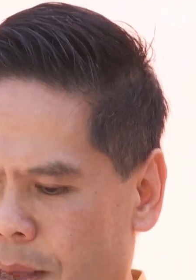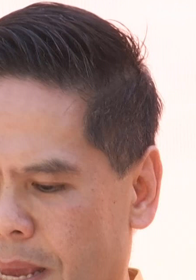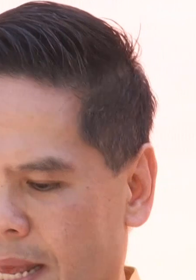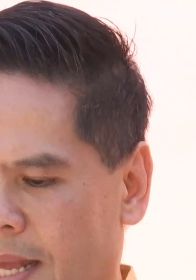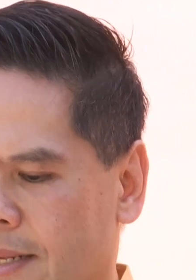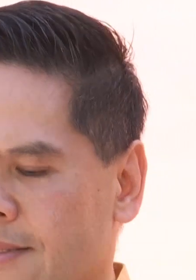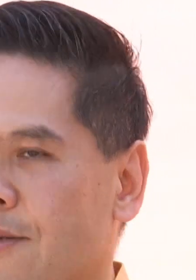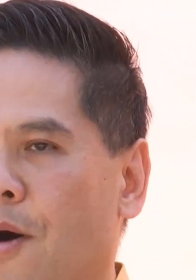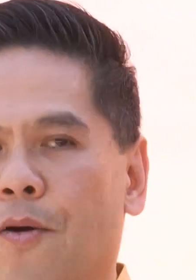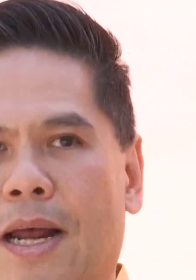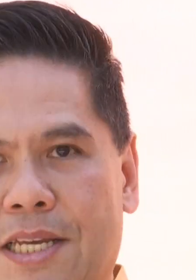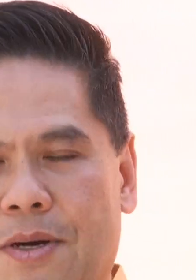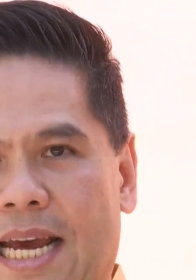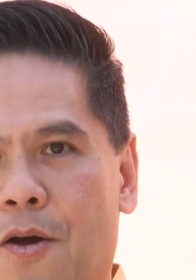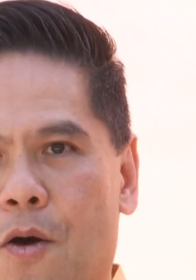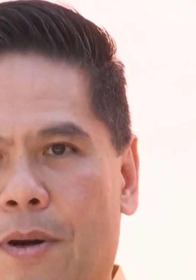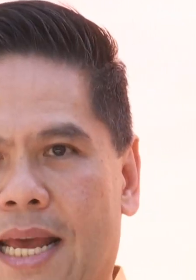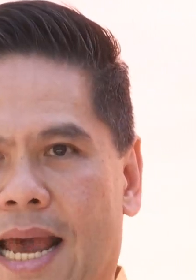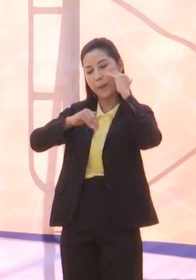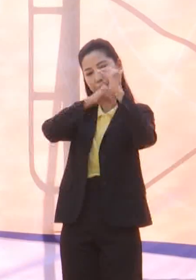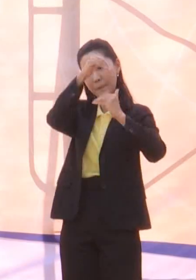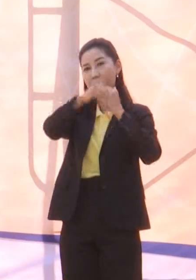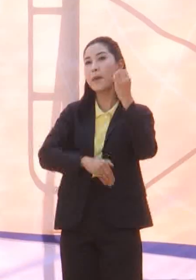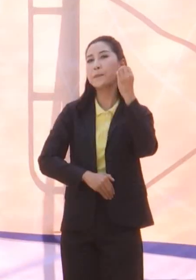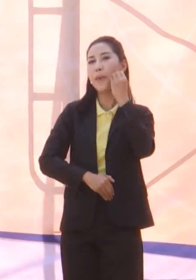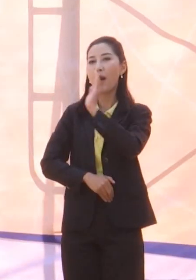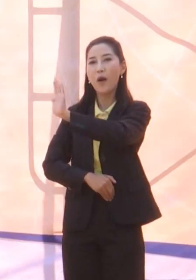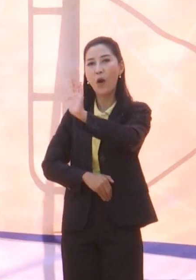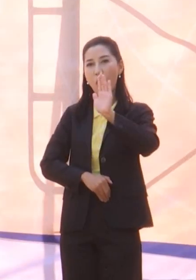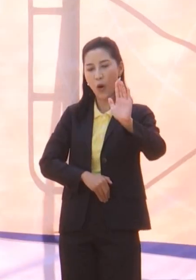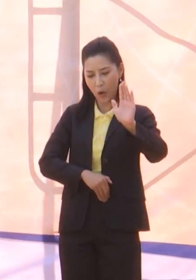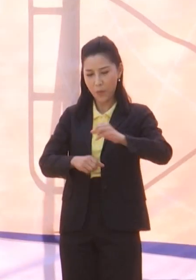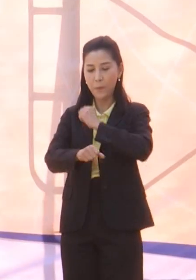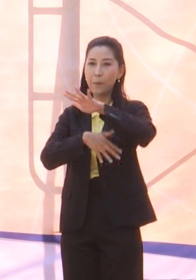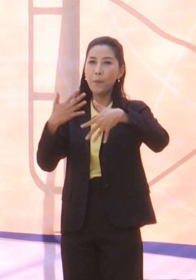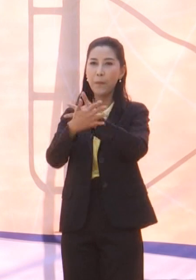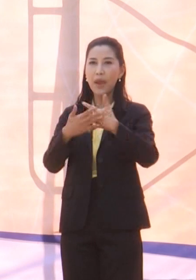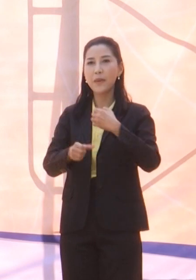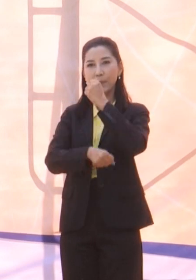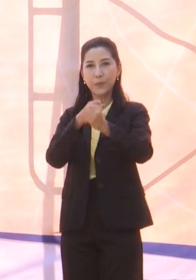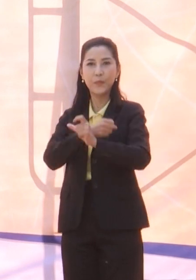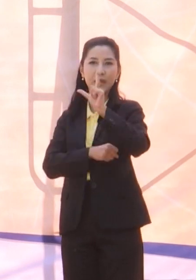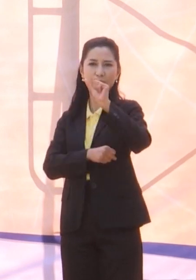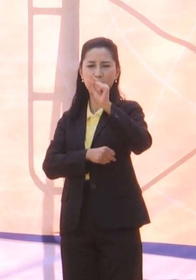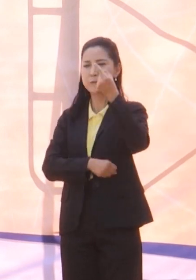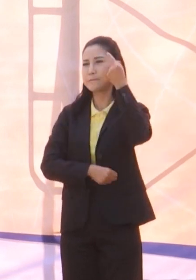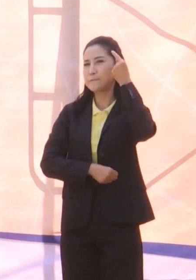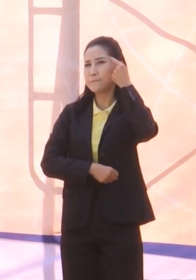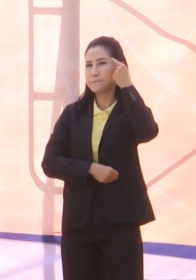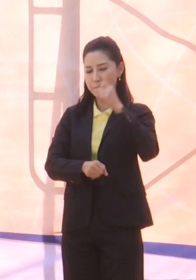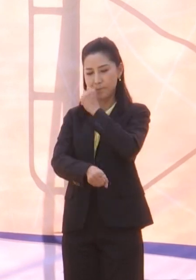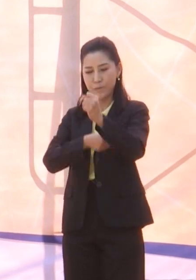ษย์รัฐมนตรีพม.บอกแบบนี้ครับว่าท่ามกลางสภาพเศรษฐกิจและสังคมของไทยเนี่ยการที่ประชาชนจะมีบ้านของตนเ